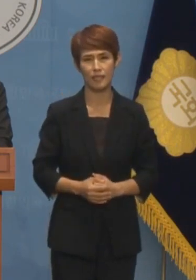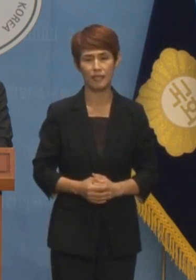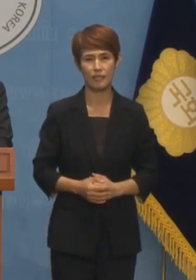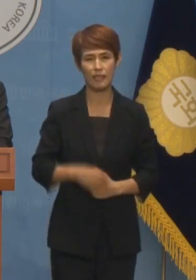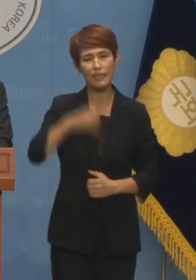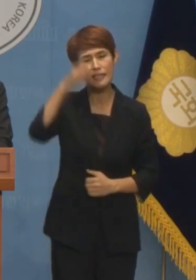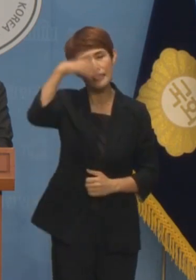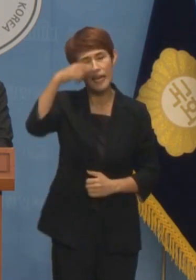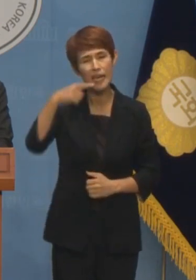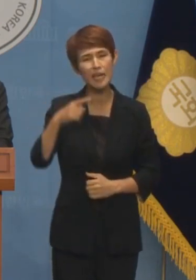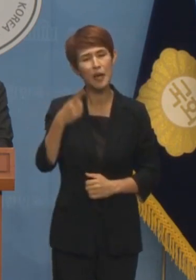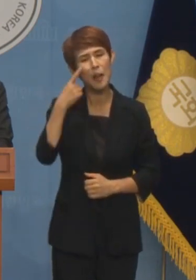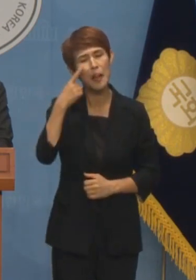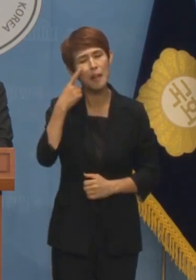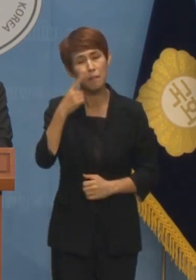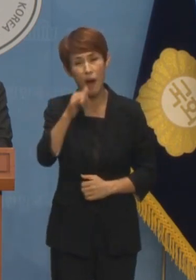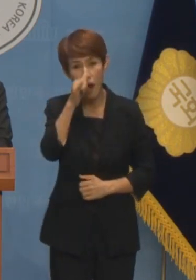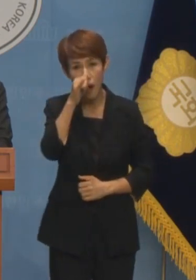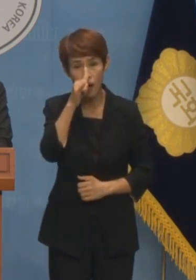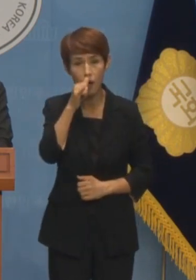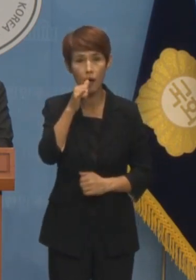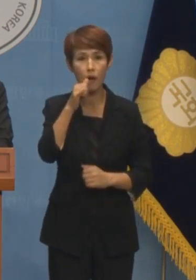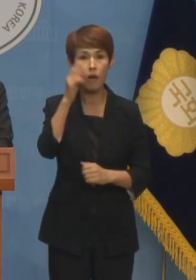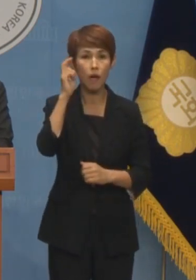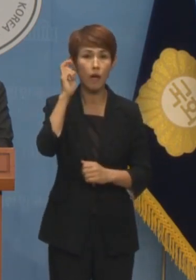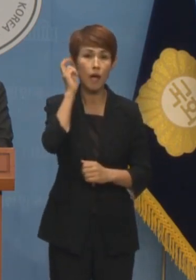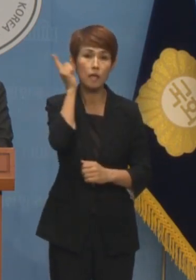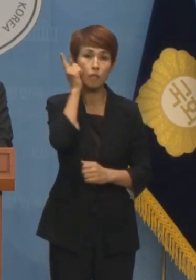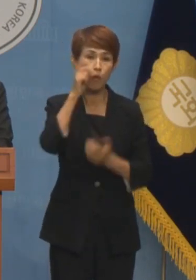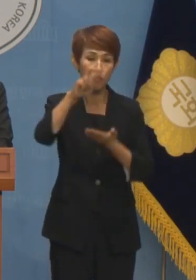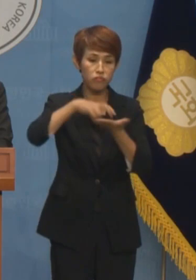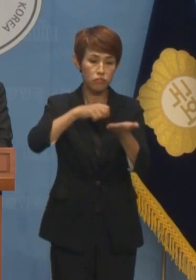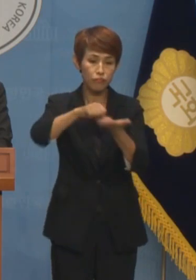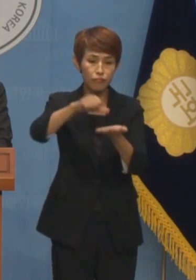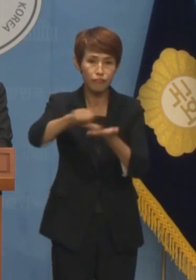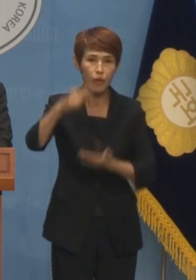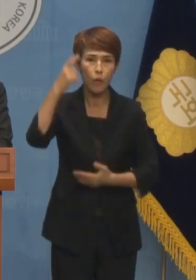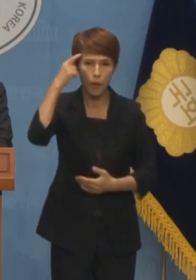허세였다면 왜 문자는 줄줄이 지웠습니까?